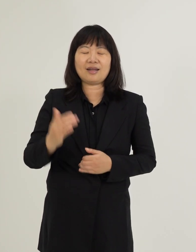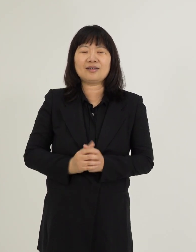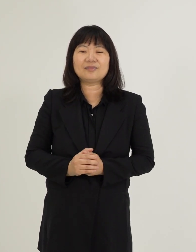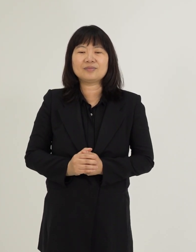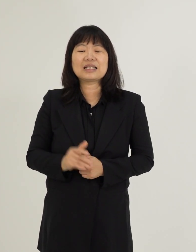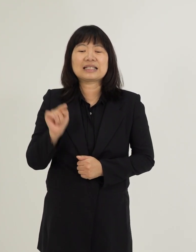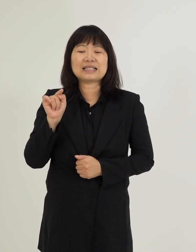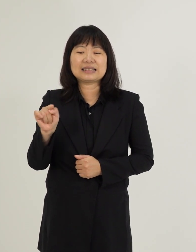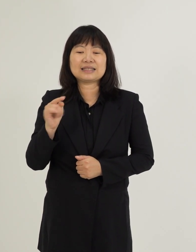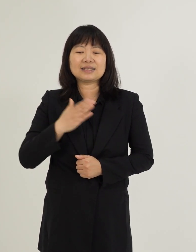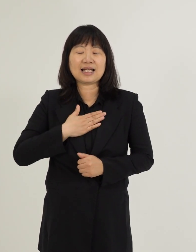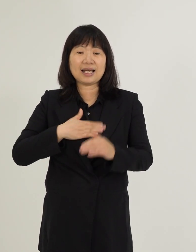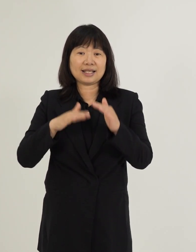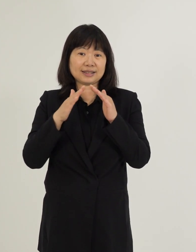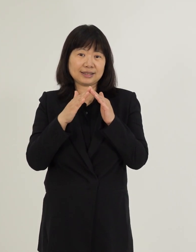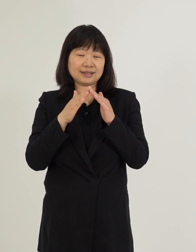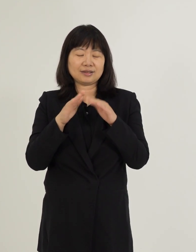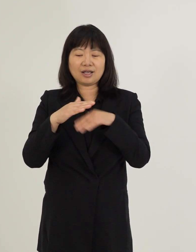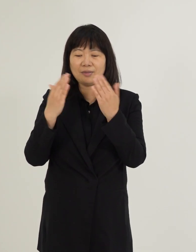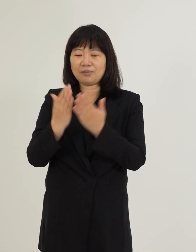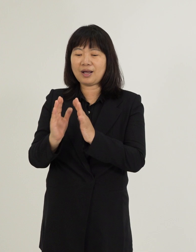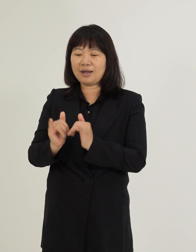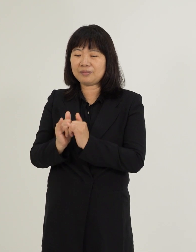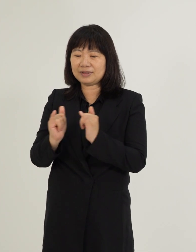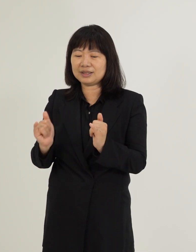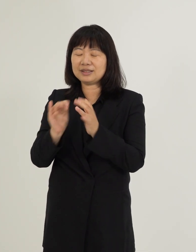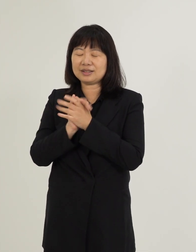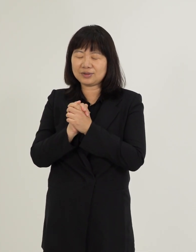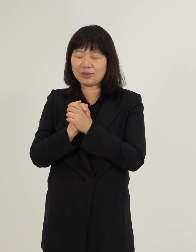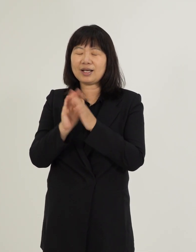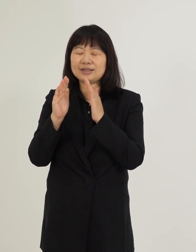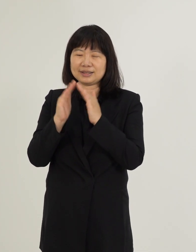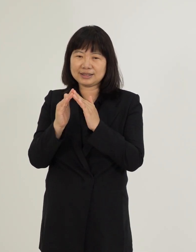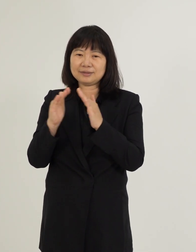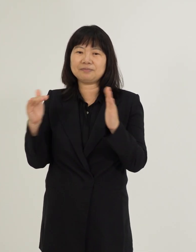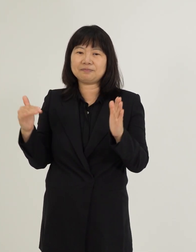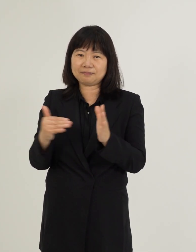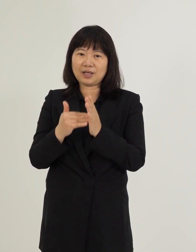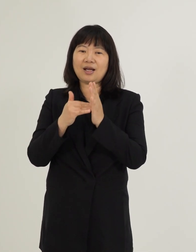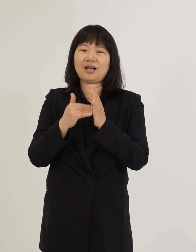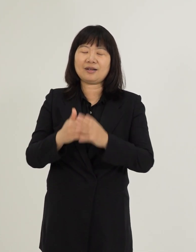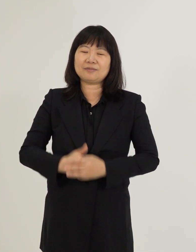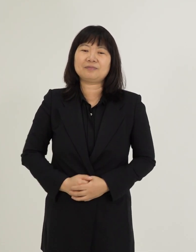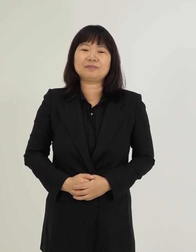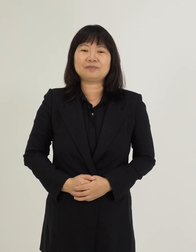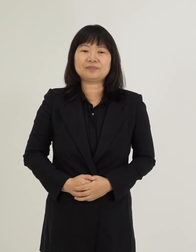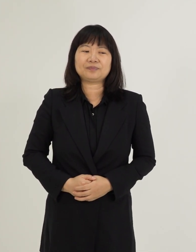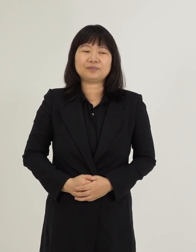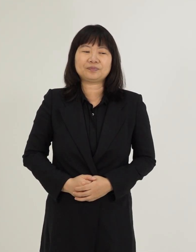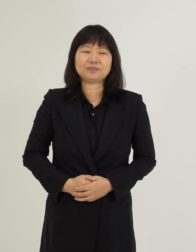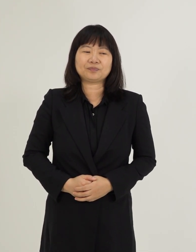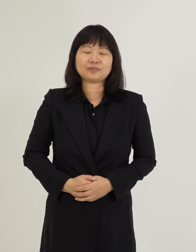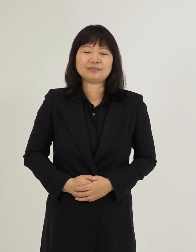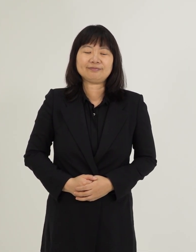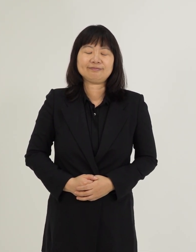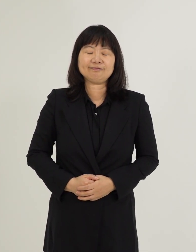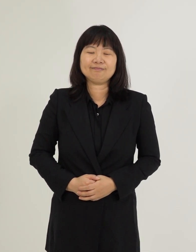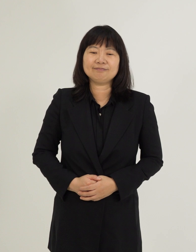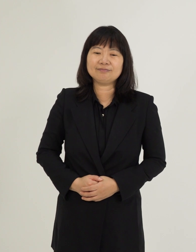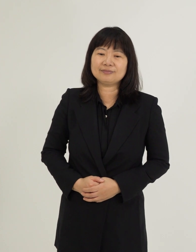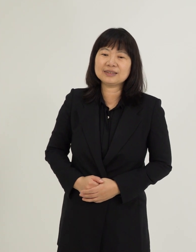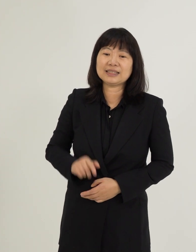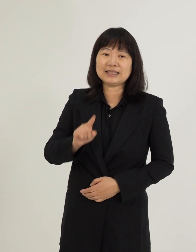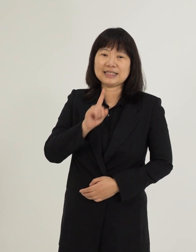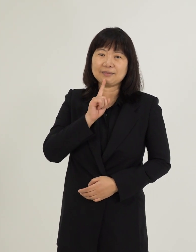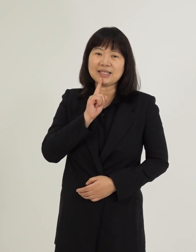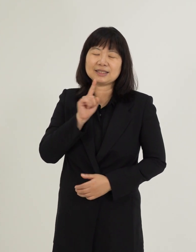이는 내 집은 만민이 기도하는 집이라 일컬음이 될 것임이라. 바로 이 부분을